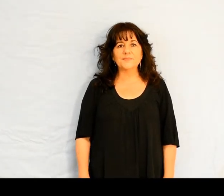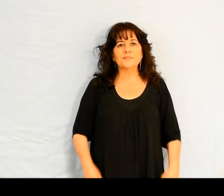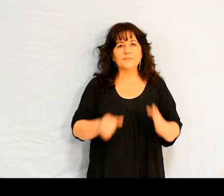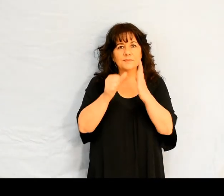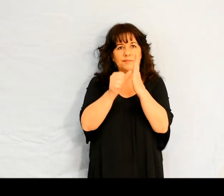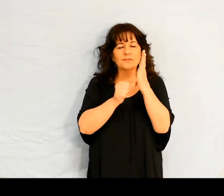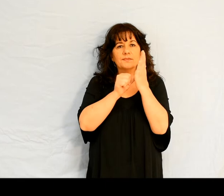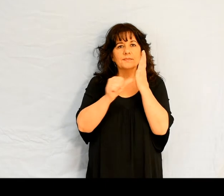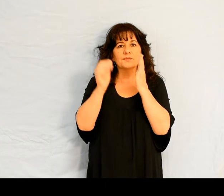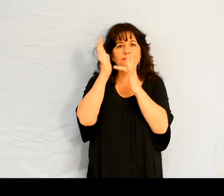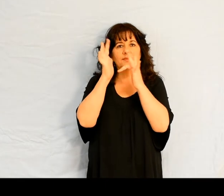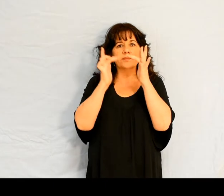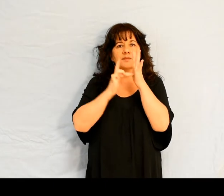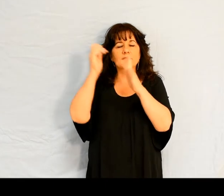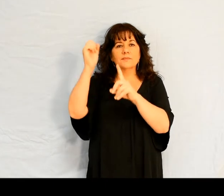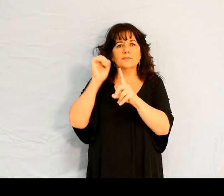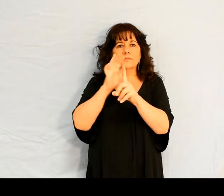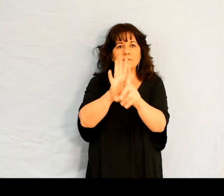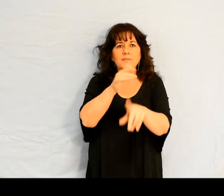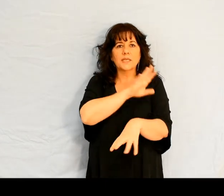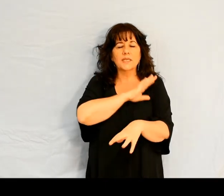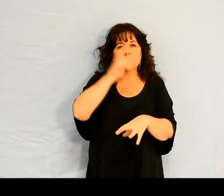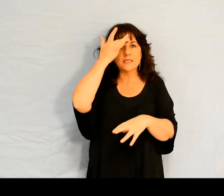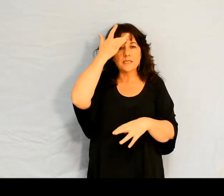Évangile de Jésus-Christ selon saint Luc.